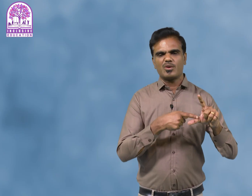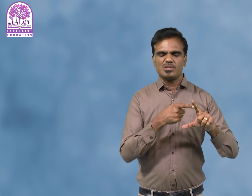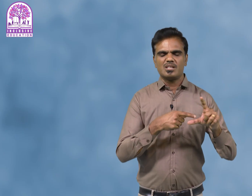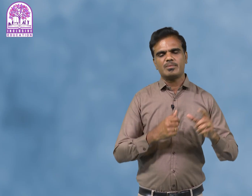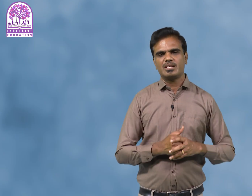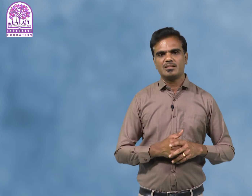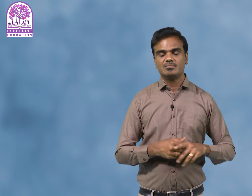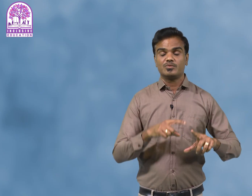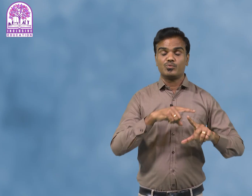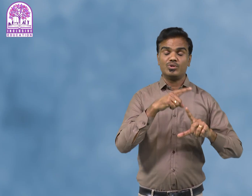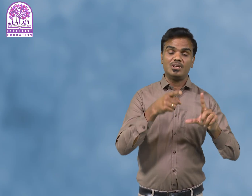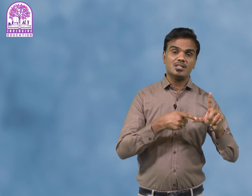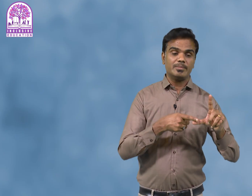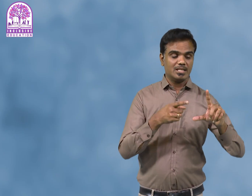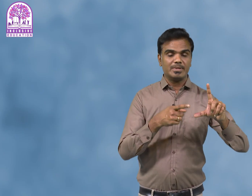கொஞ்சம் தான் சாப்பிட்டேன், நான் ஃபுல்லாக சாப்பிட்டேன். இங்கே பாருங்கள்,